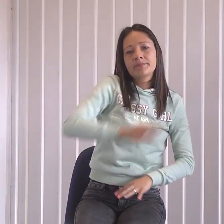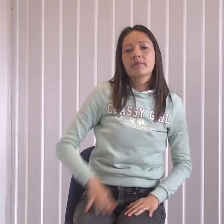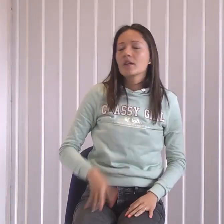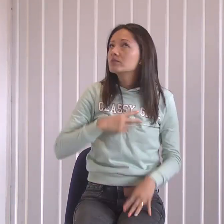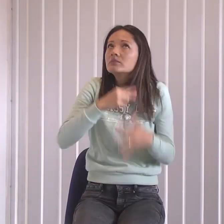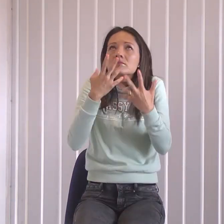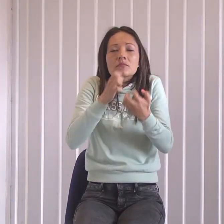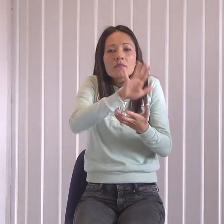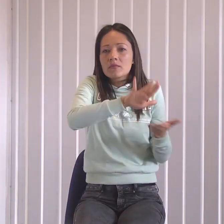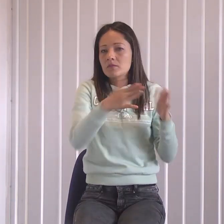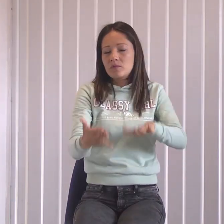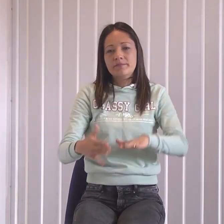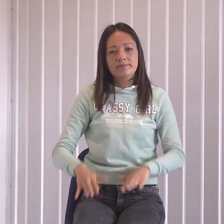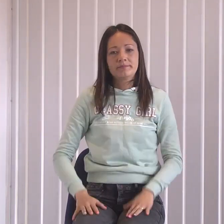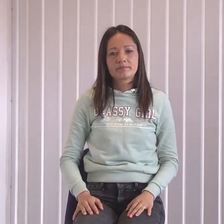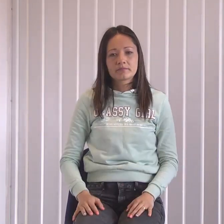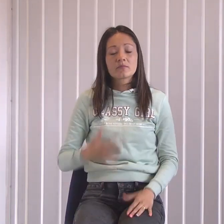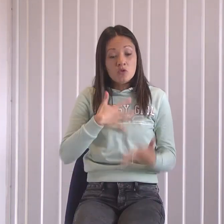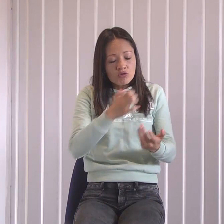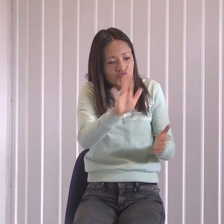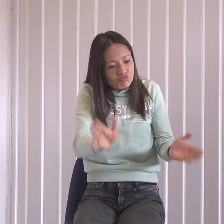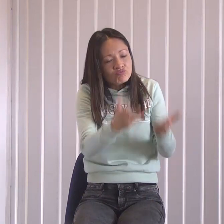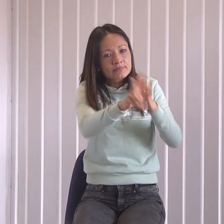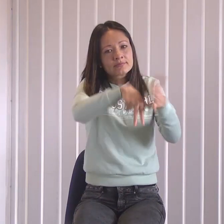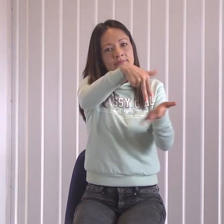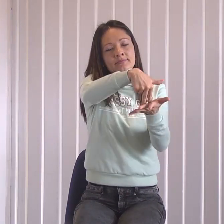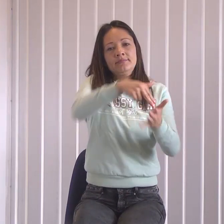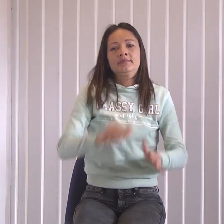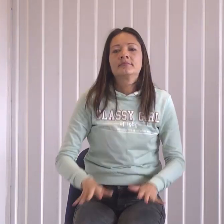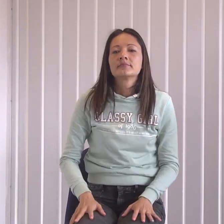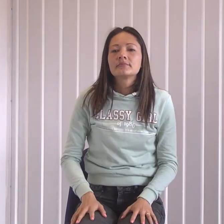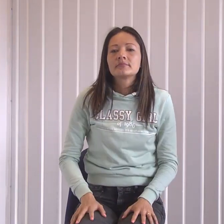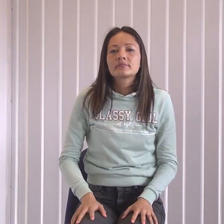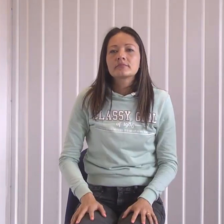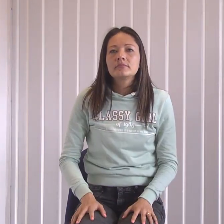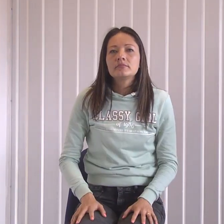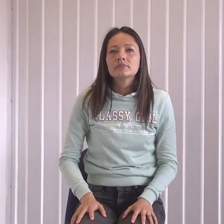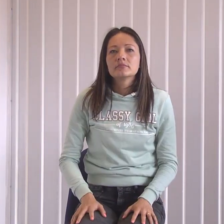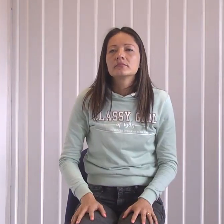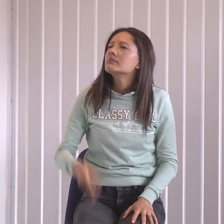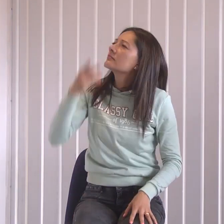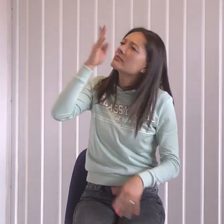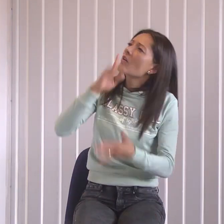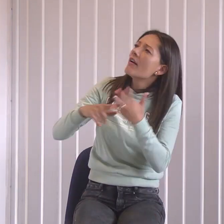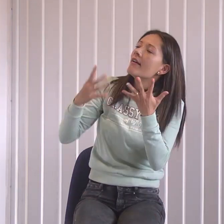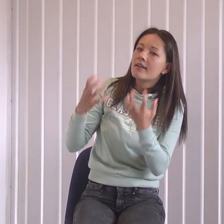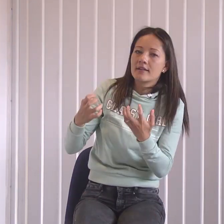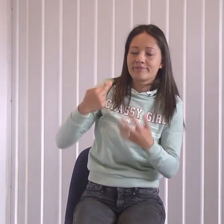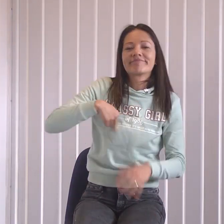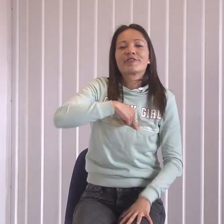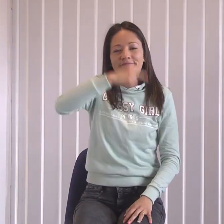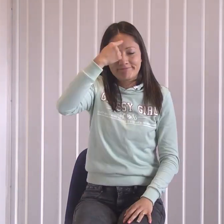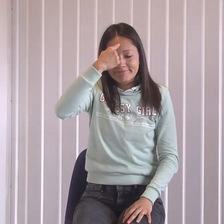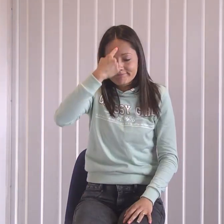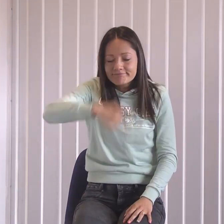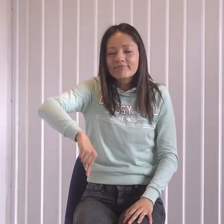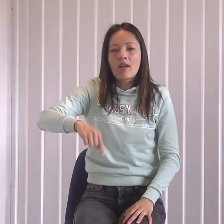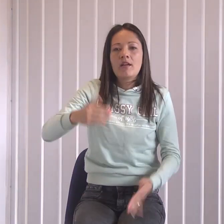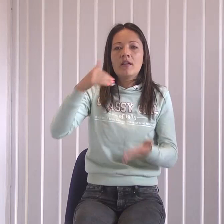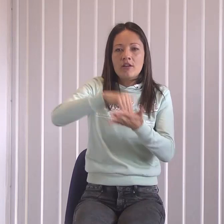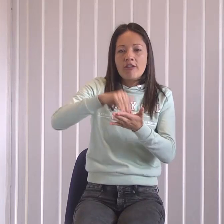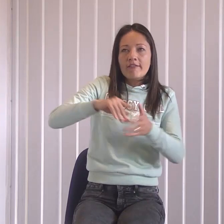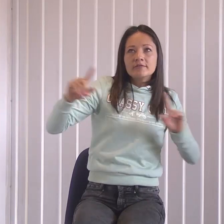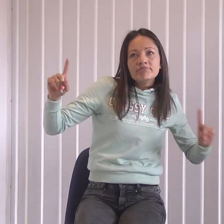quiero que muera. Porque quiero que se levante. Así que lo que Dios quiere es que nos arrepintamos y nos volvamos al verdadero